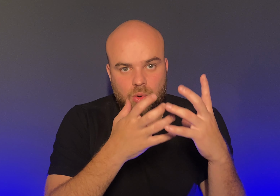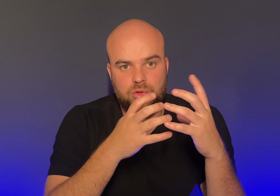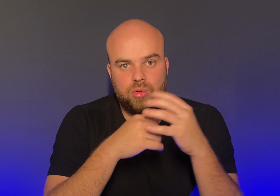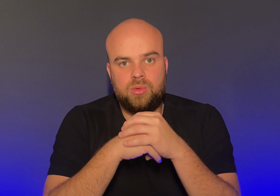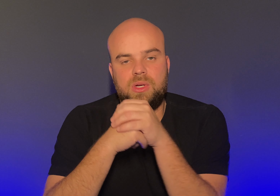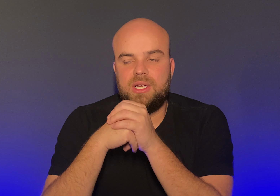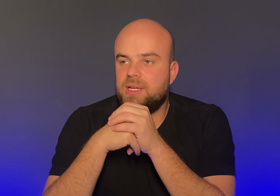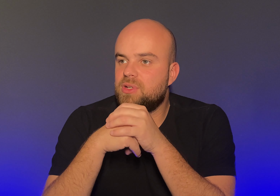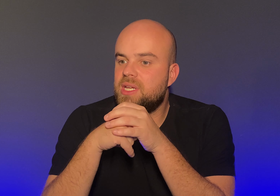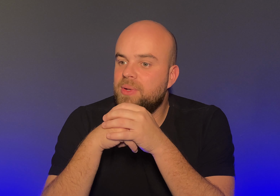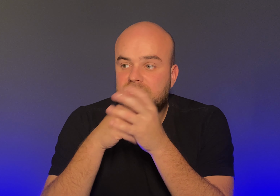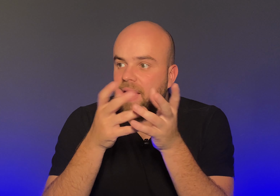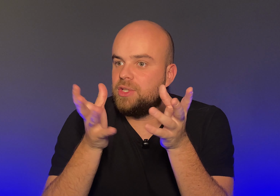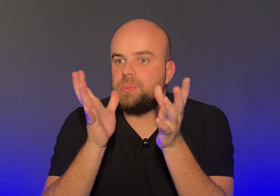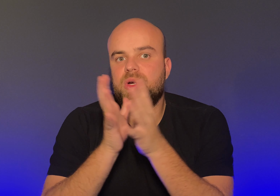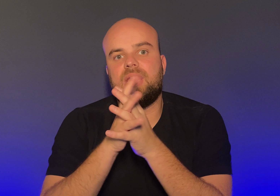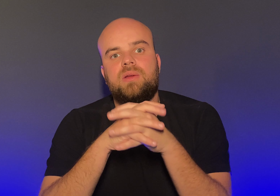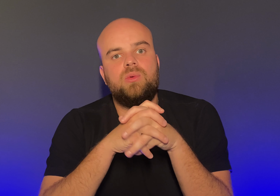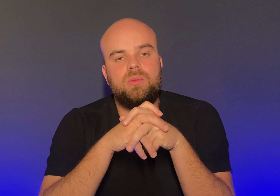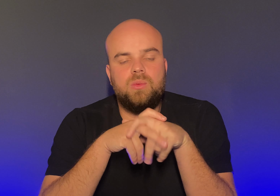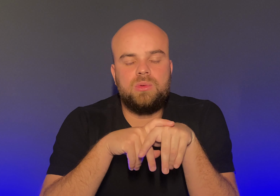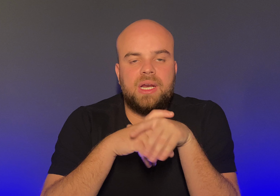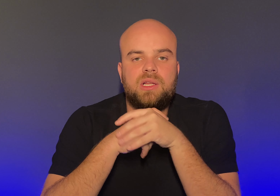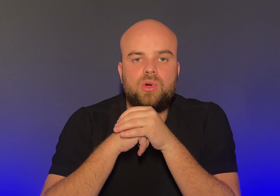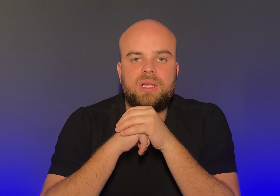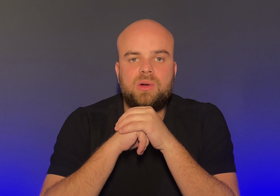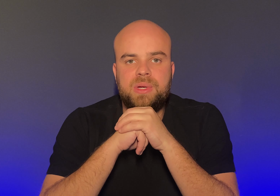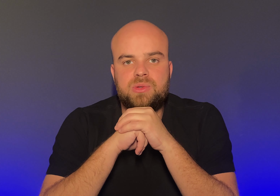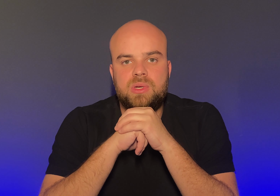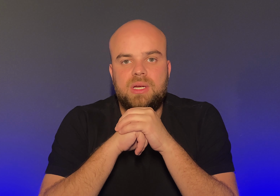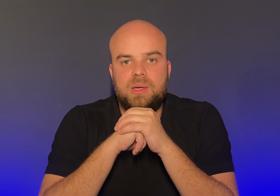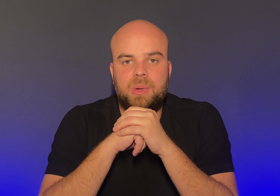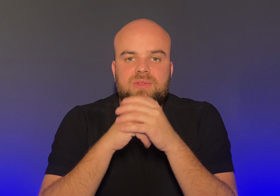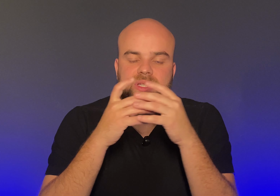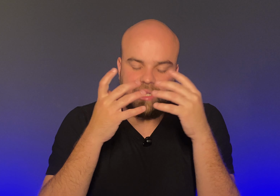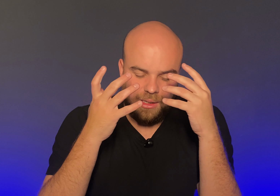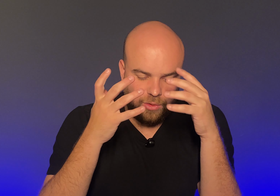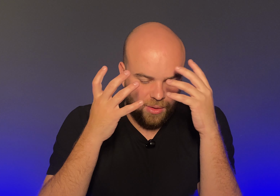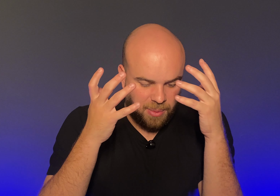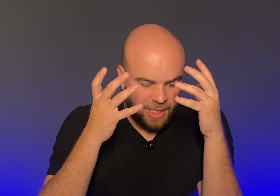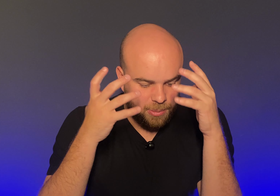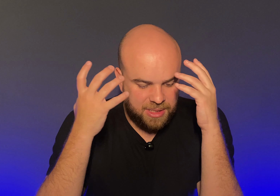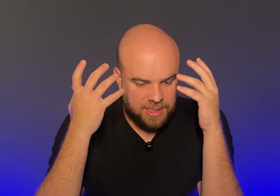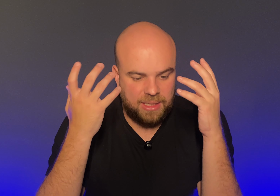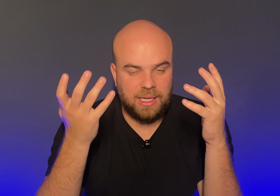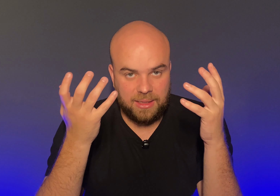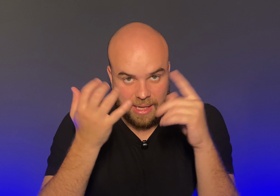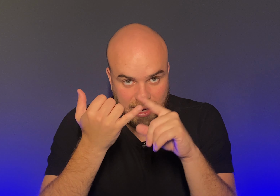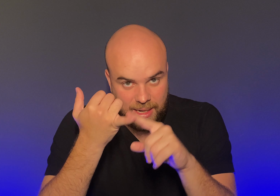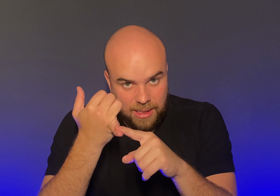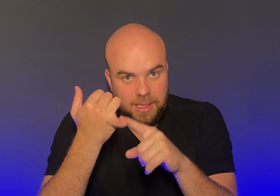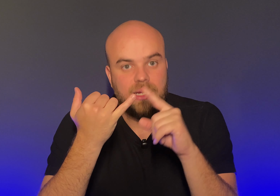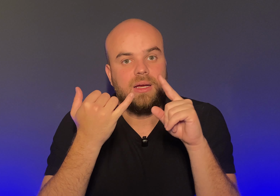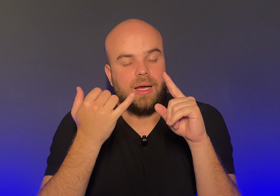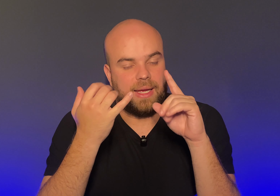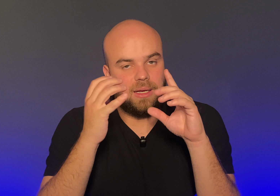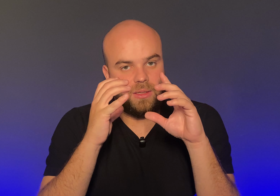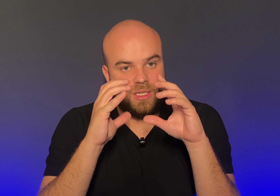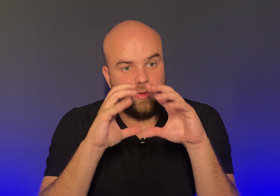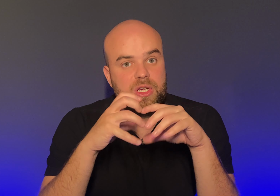no conjunto E você não entende o porquê que o treinador entra com isso mas você novamente precisa entender se